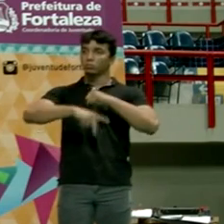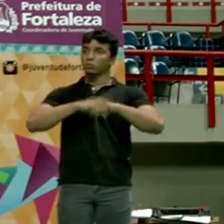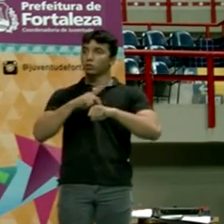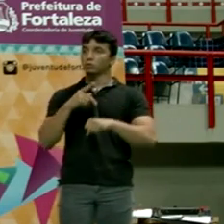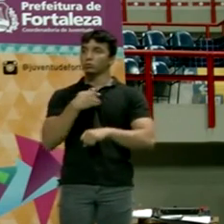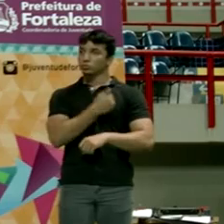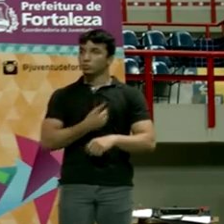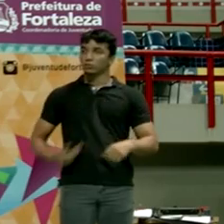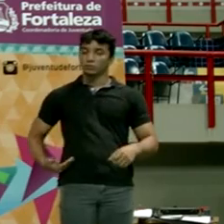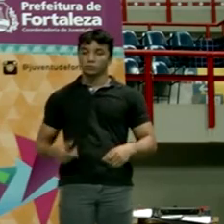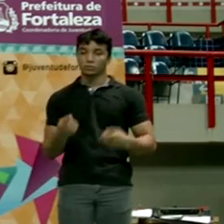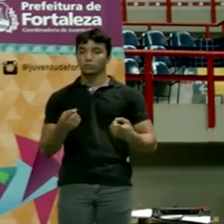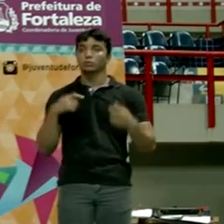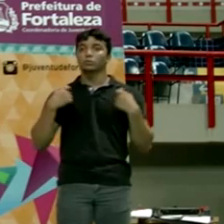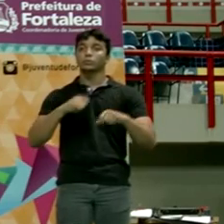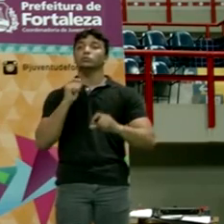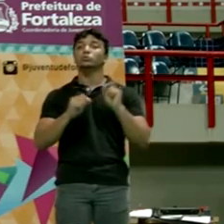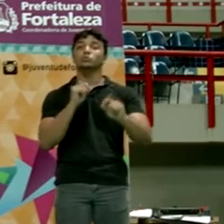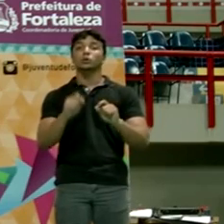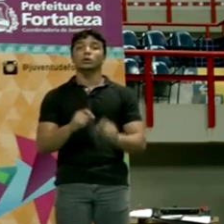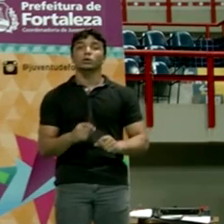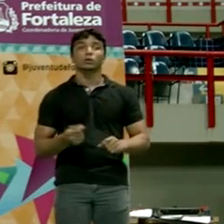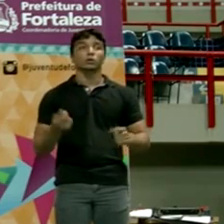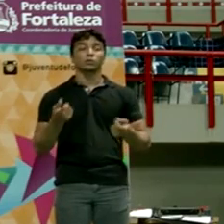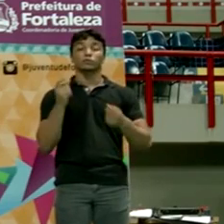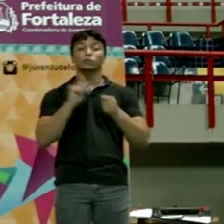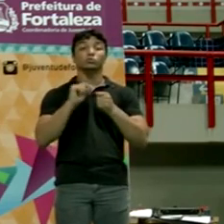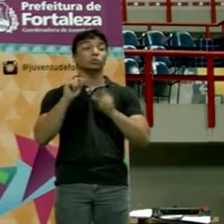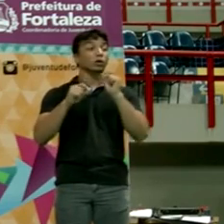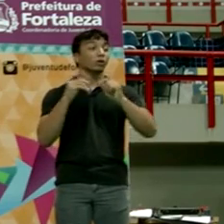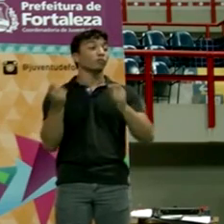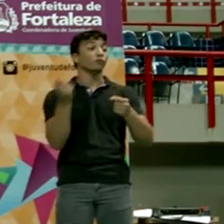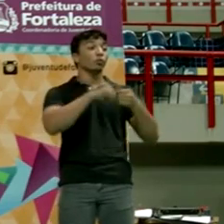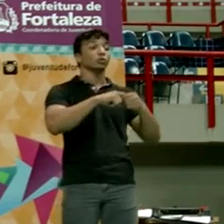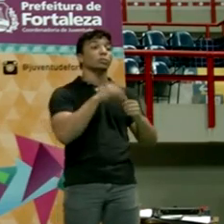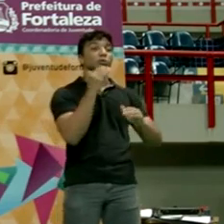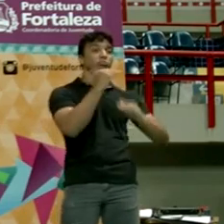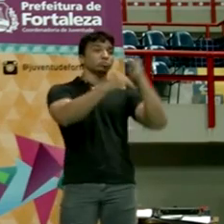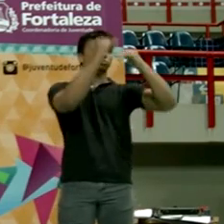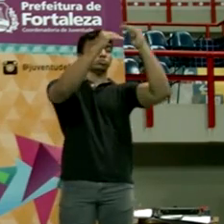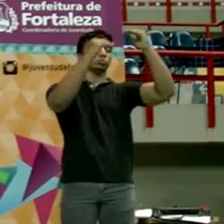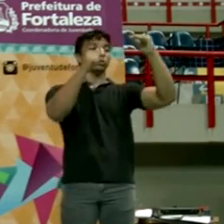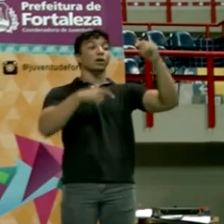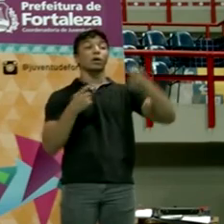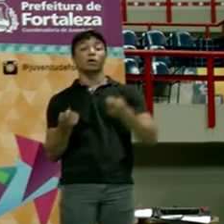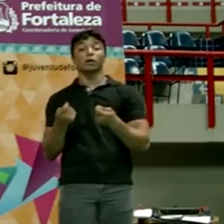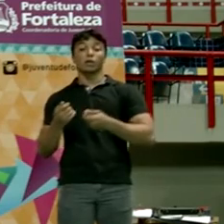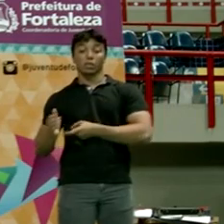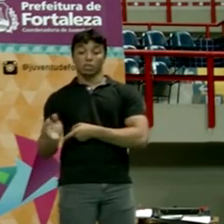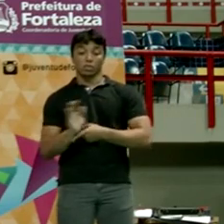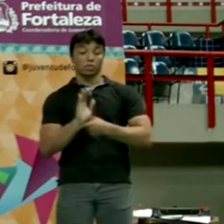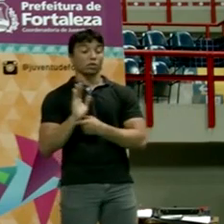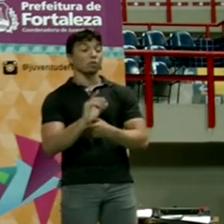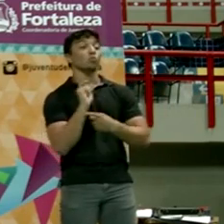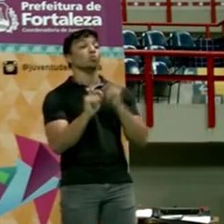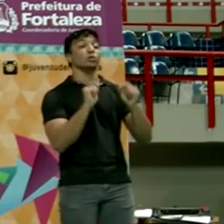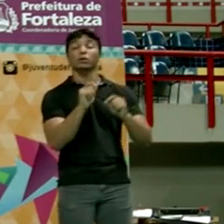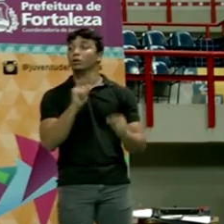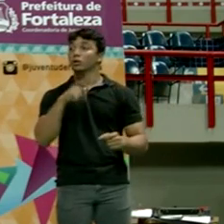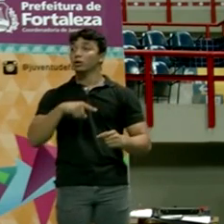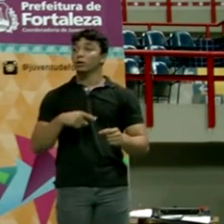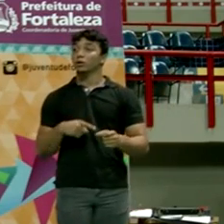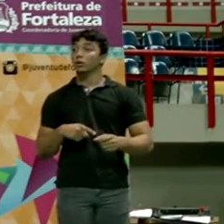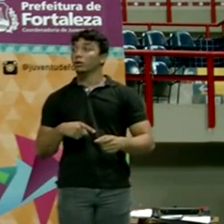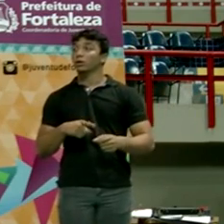para o governo. E é preciso fazer o que para o Brasil se tornar desenvolvido? Investir maciçamente